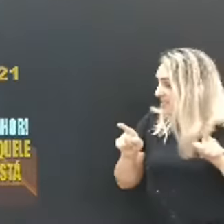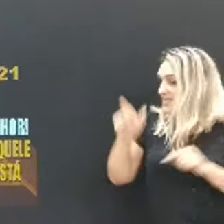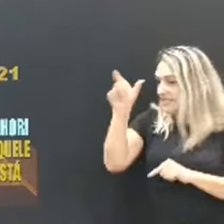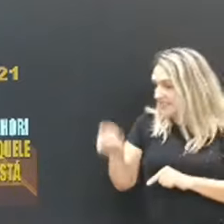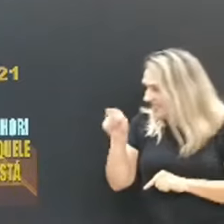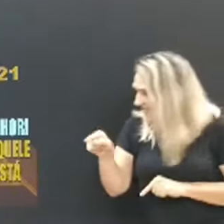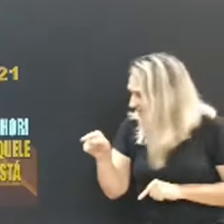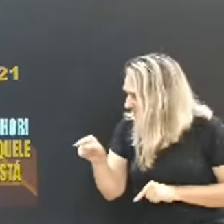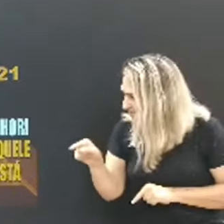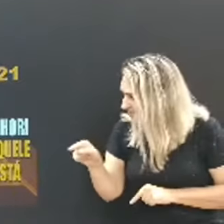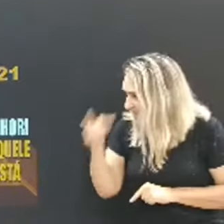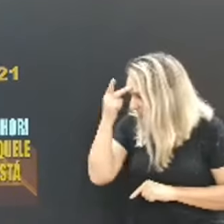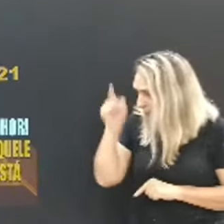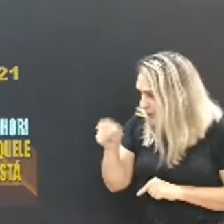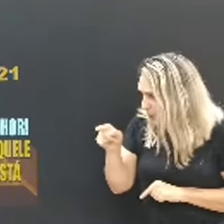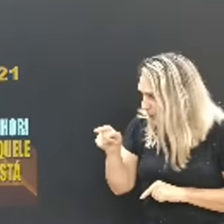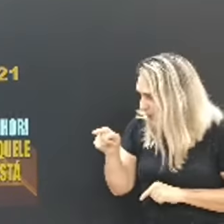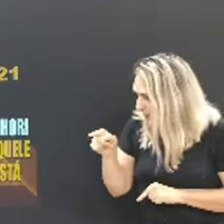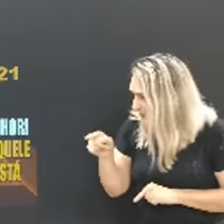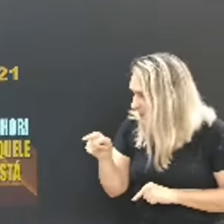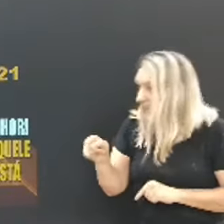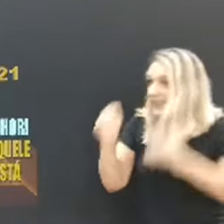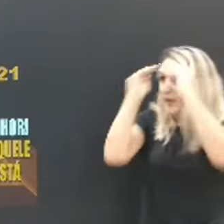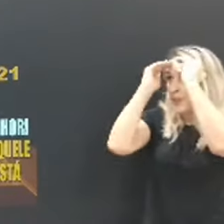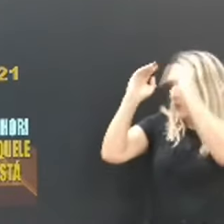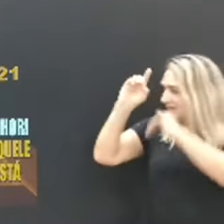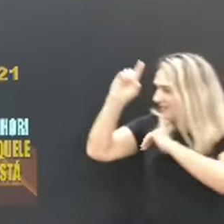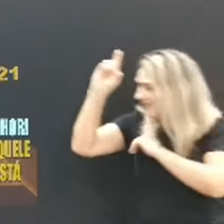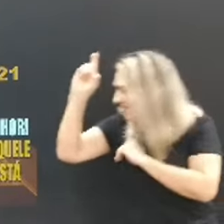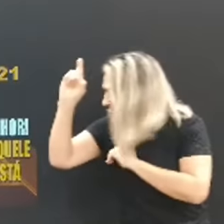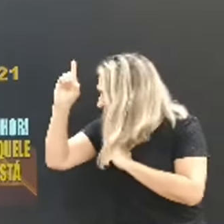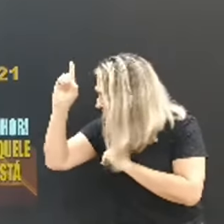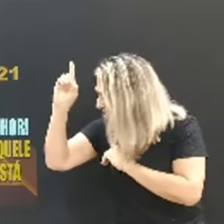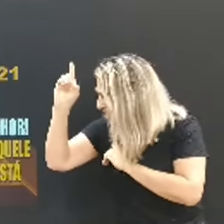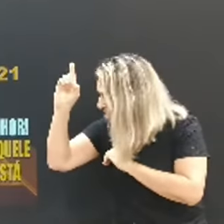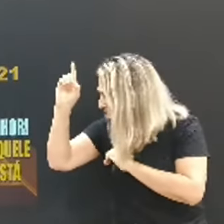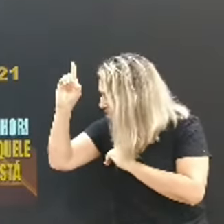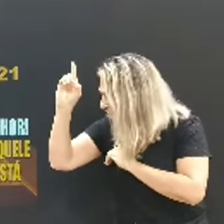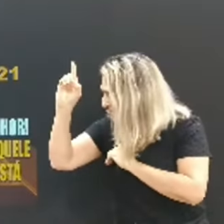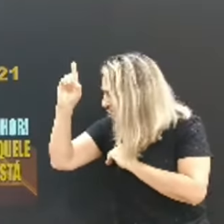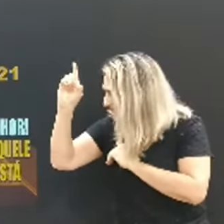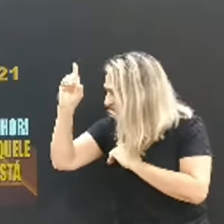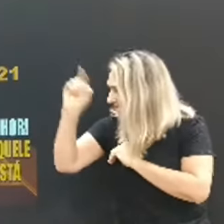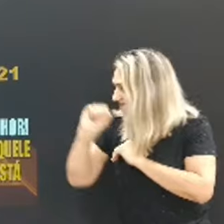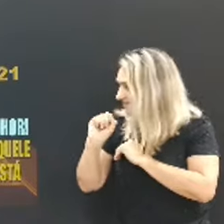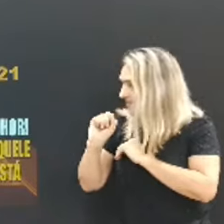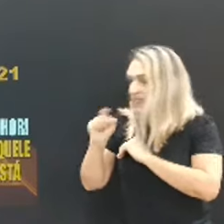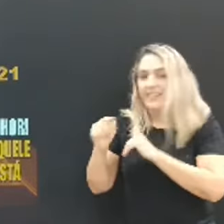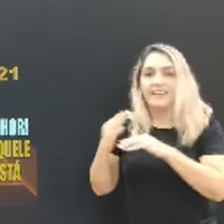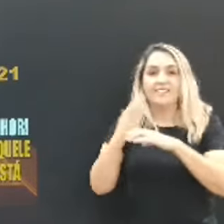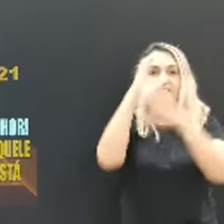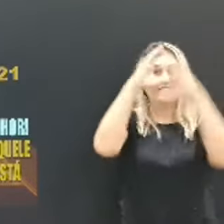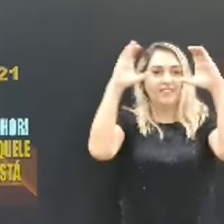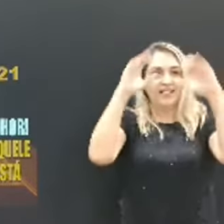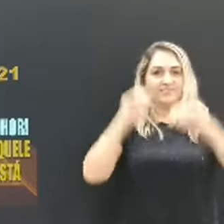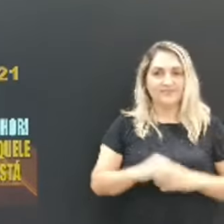Mas não há sinceridade naquela oração muitas vezes. Mas aquele que obedece ao Pai,